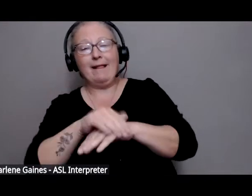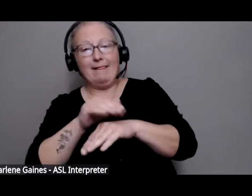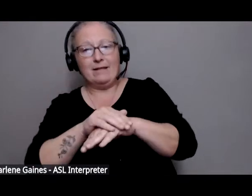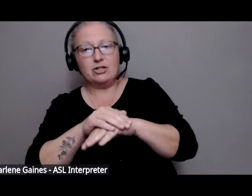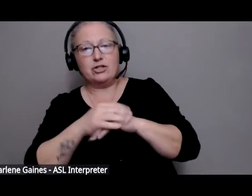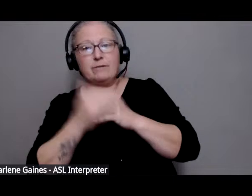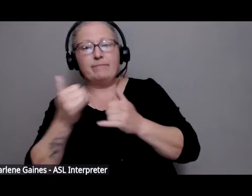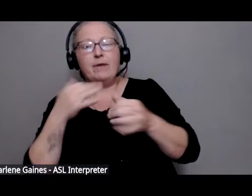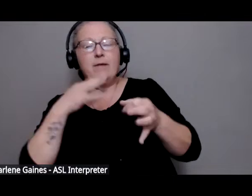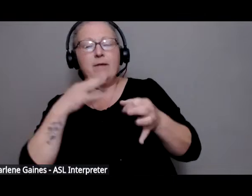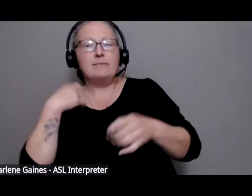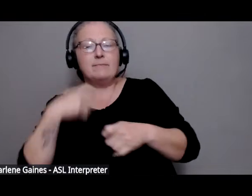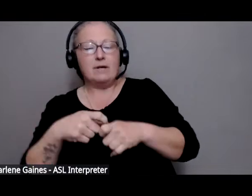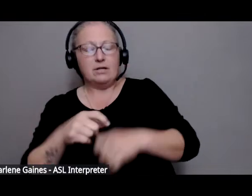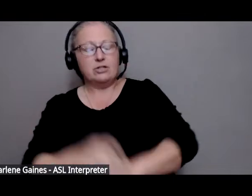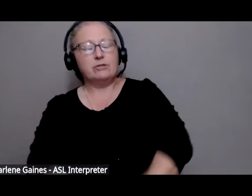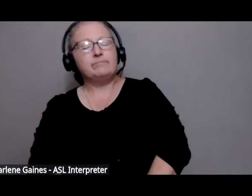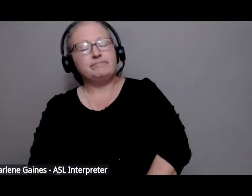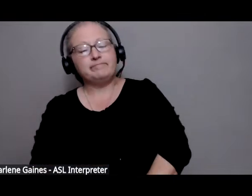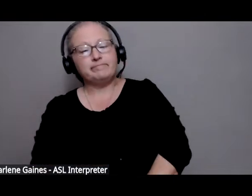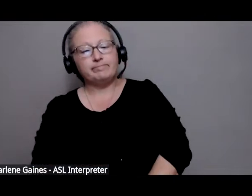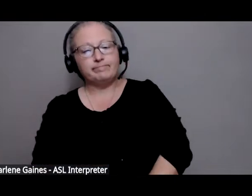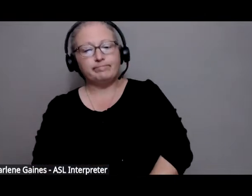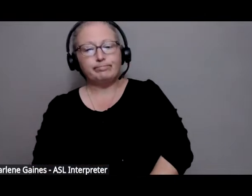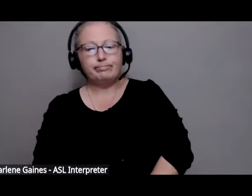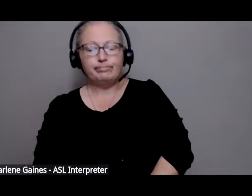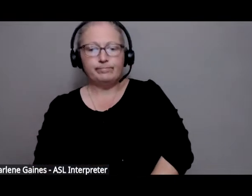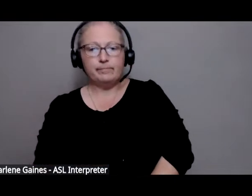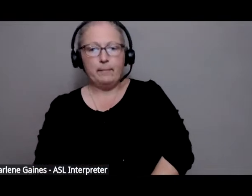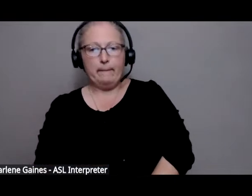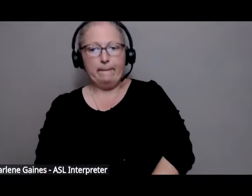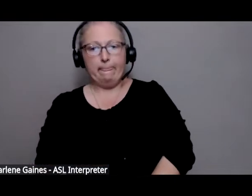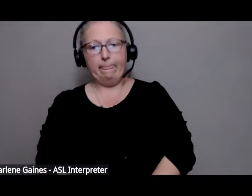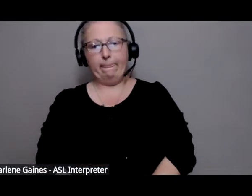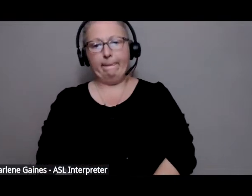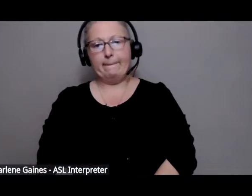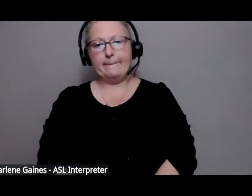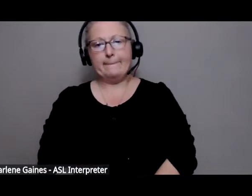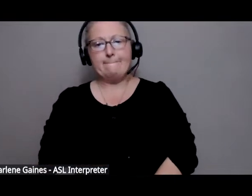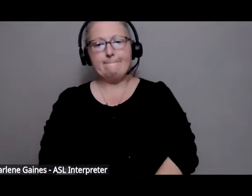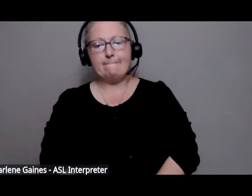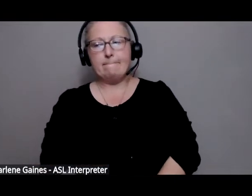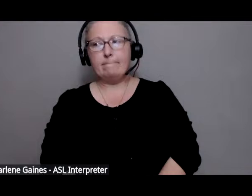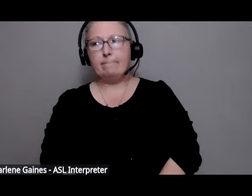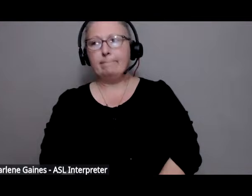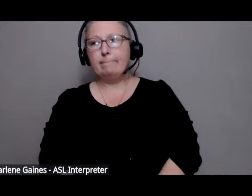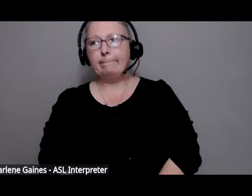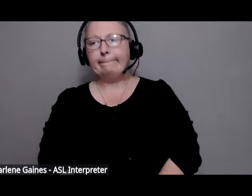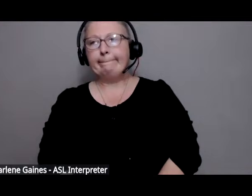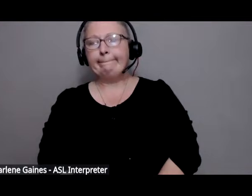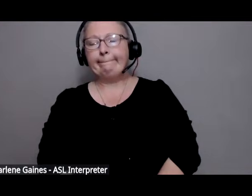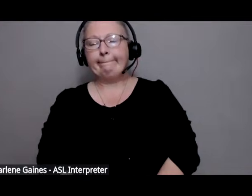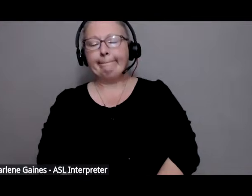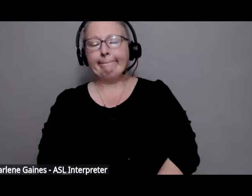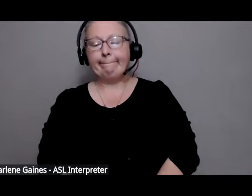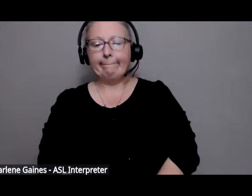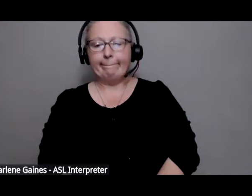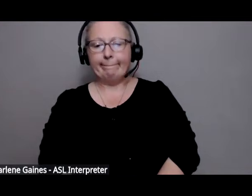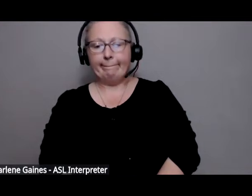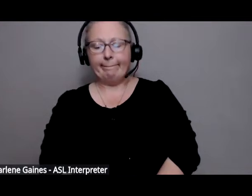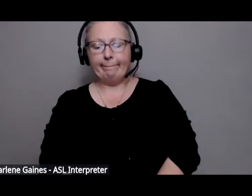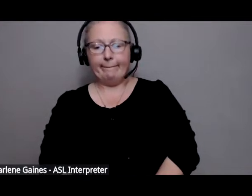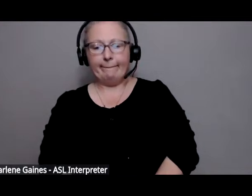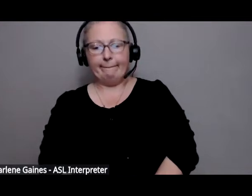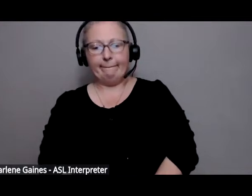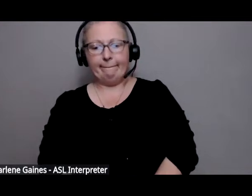Buenas tardes. A efecto de proporcionar acceso lingüístico, esta reunión cuenta con interpretación simultánea al español. Si